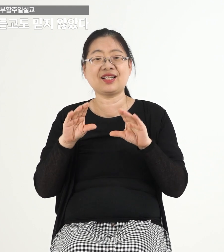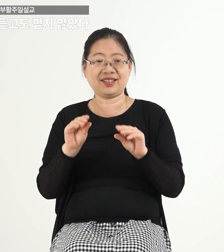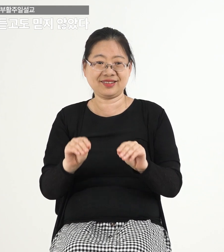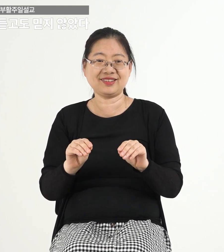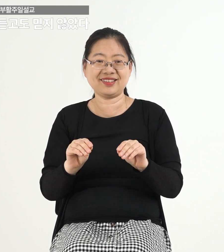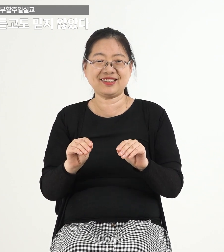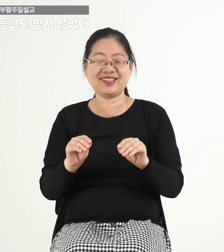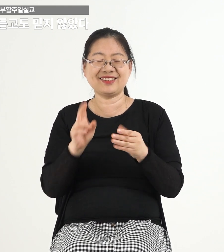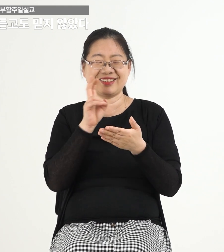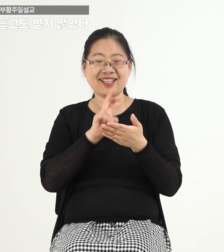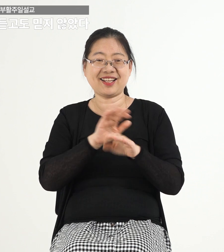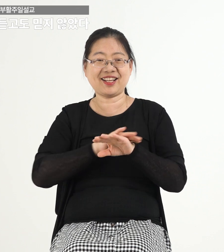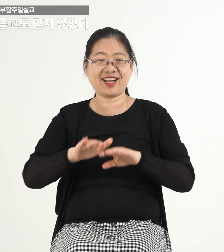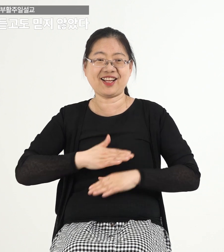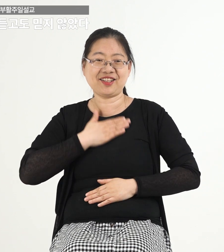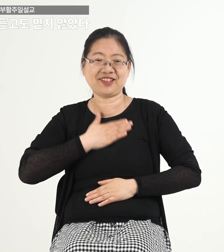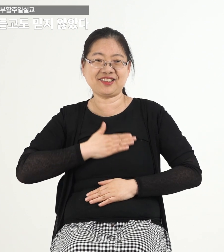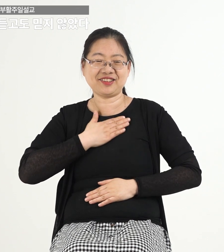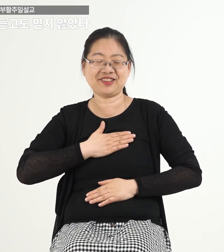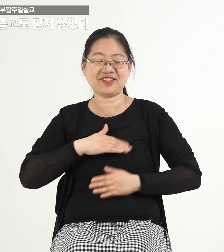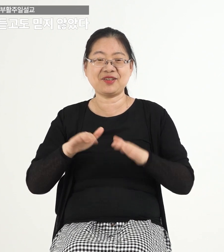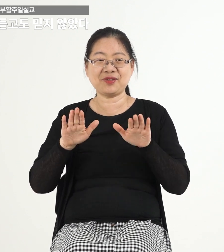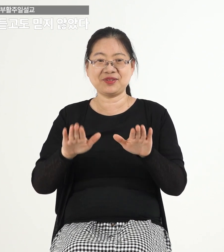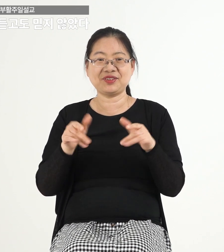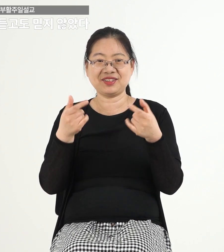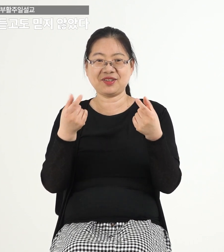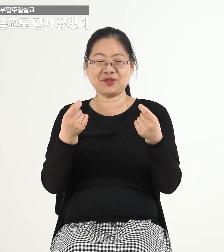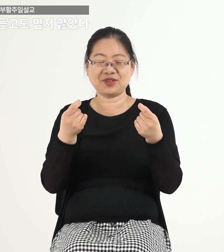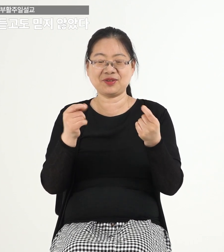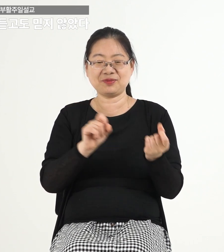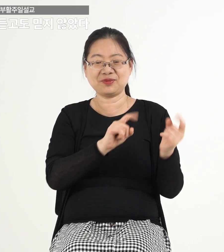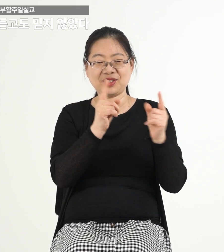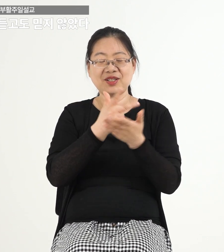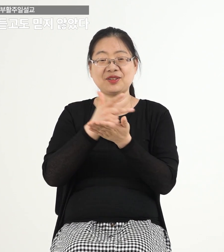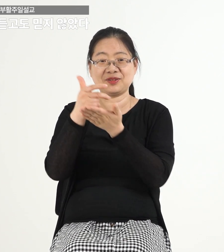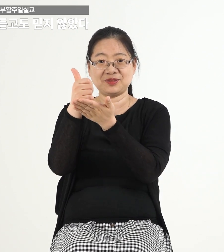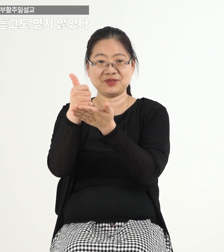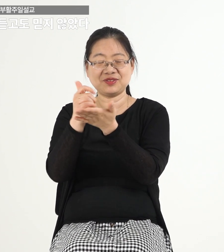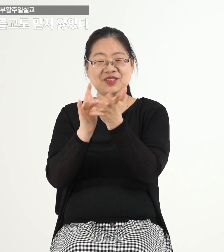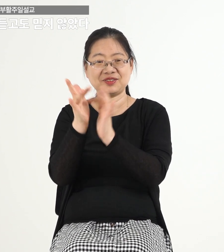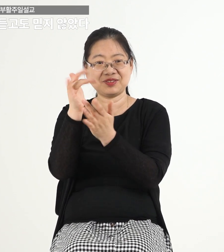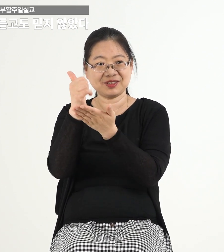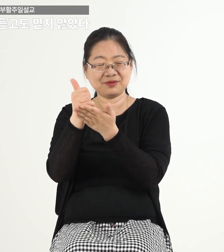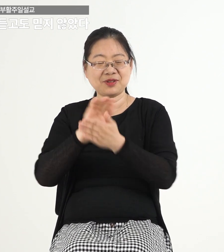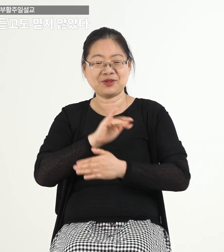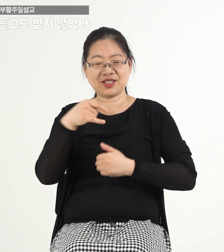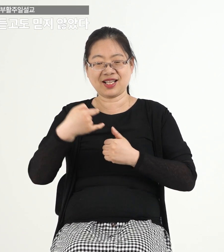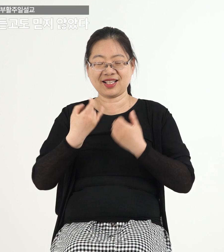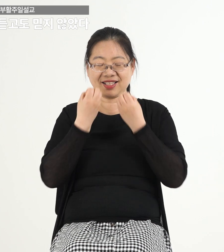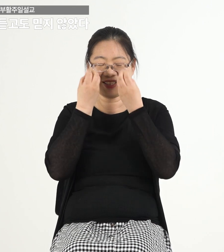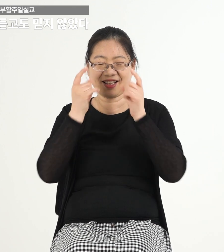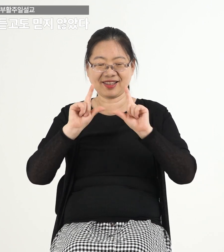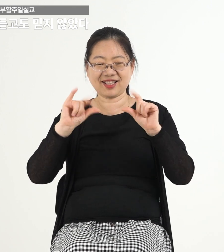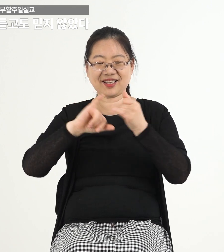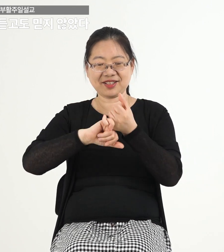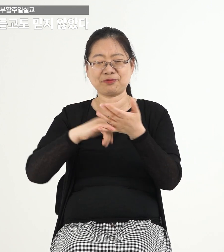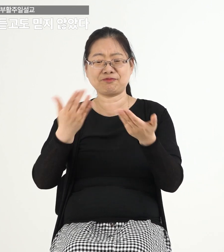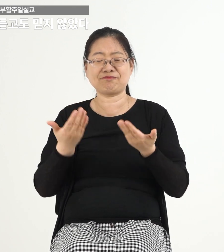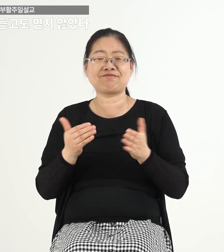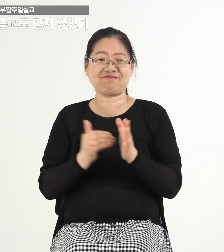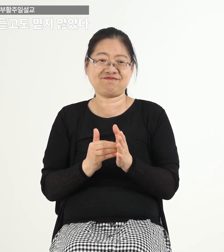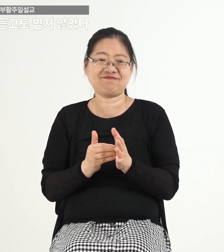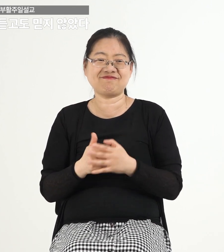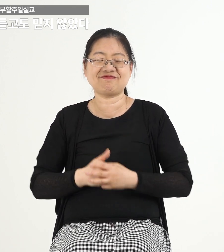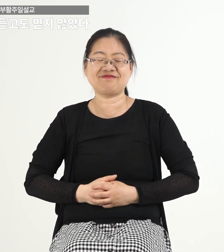잘 아시죠? 이 찬송가? 오늘 그렇게 우리 부활의 주님이 우리에게 새날을 약속하고